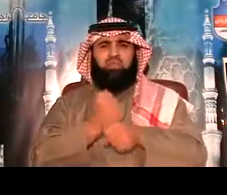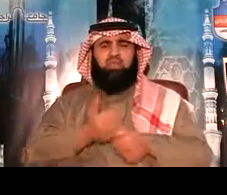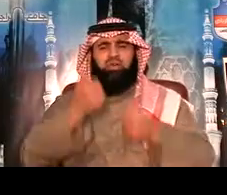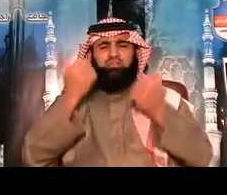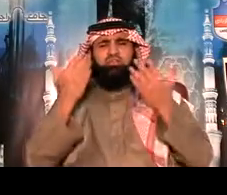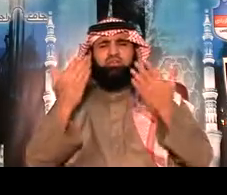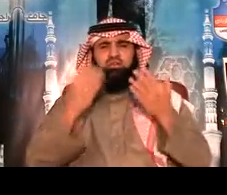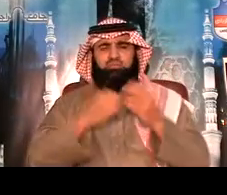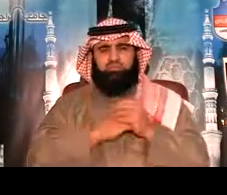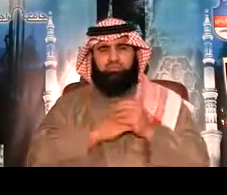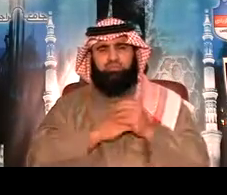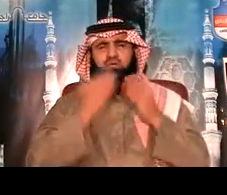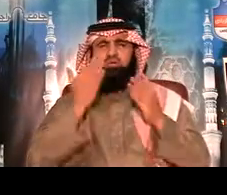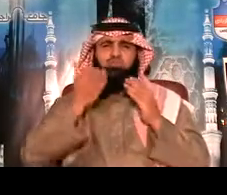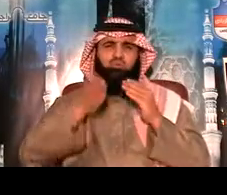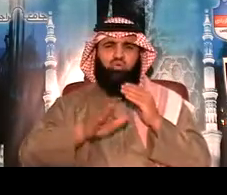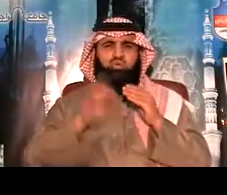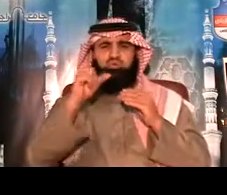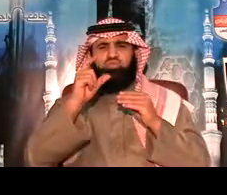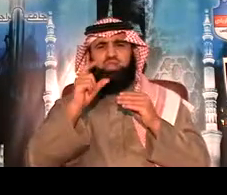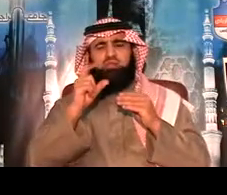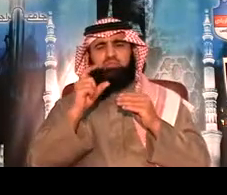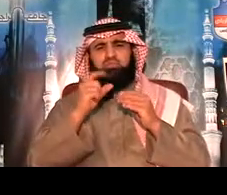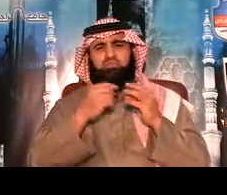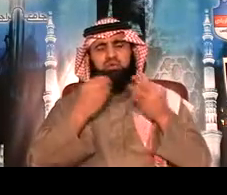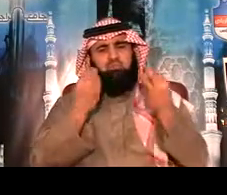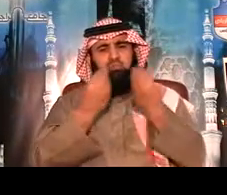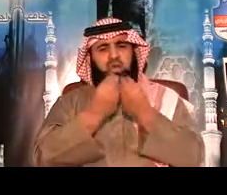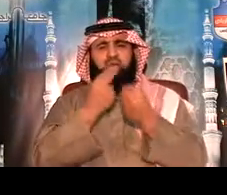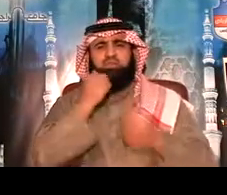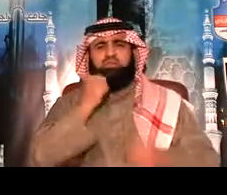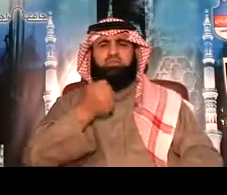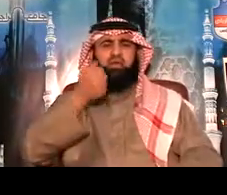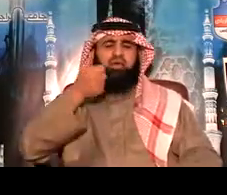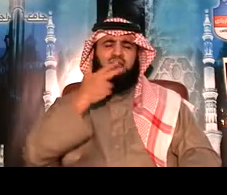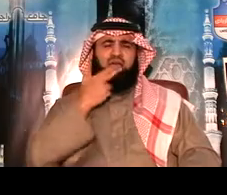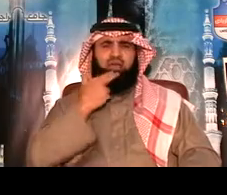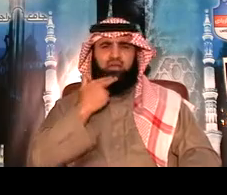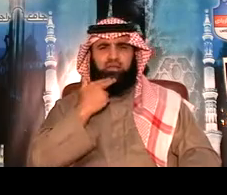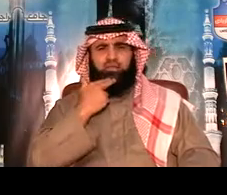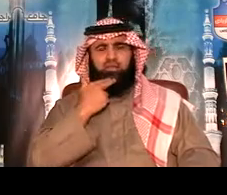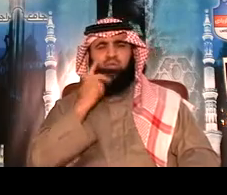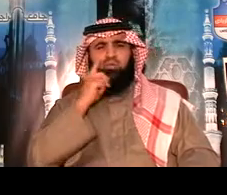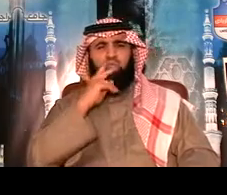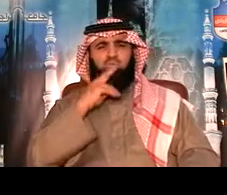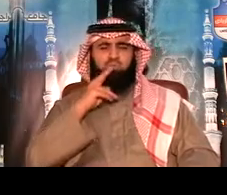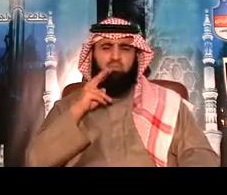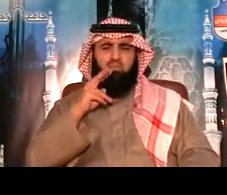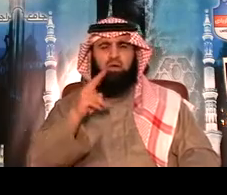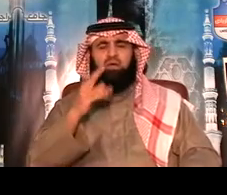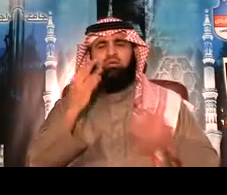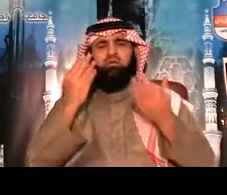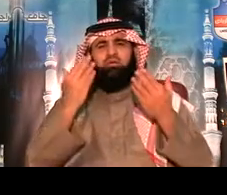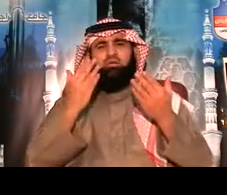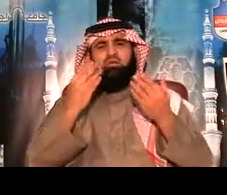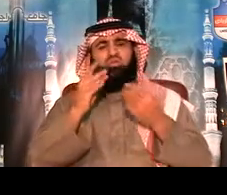مقبولا. توفنا مسلمين، وألحقنا بالصالحين، واجعلنا ووالدينا وذرياتنا وأزواجنا